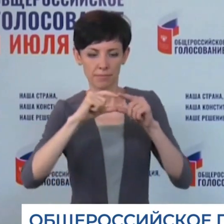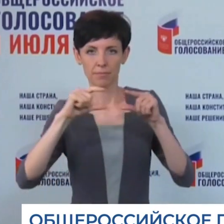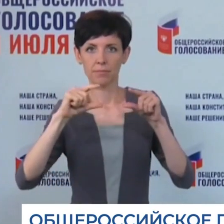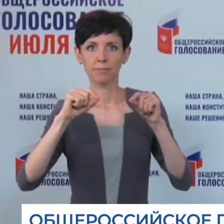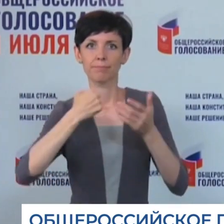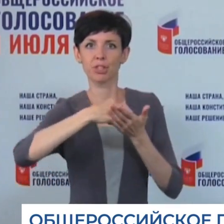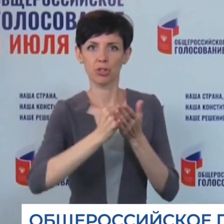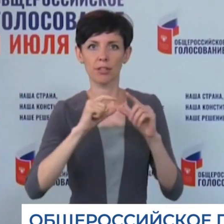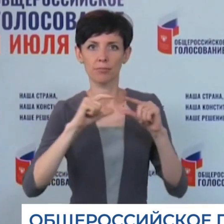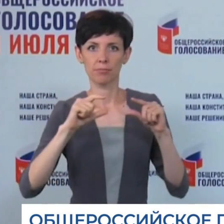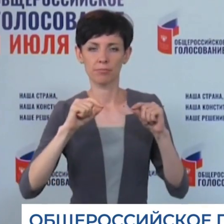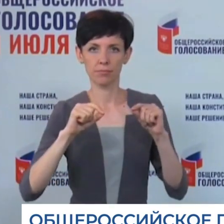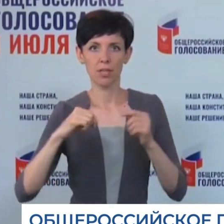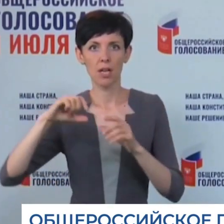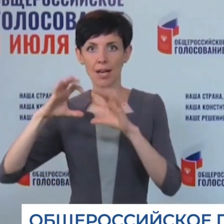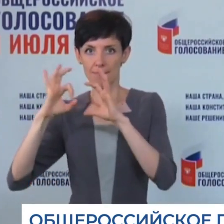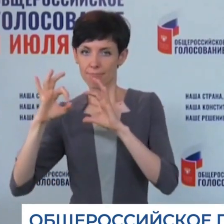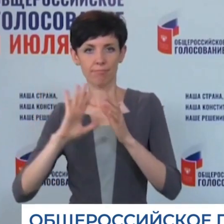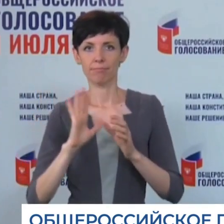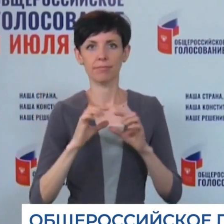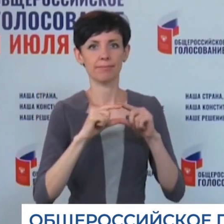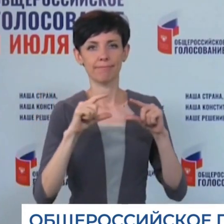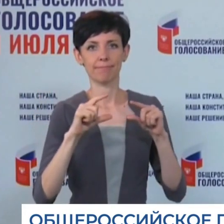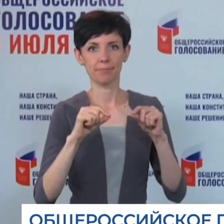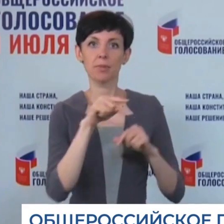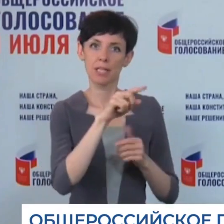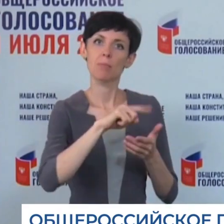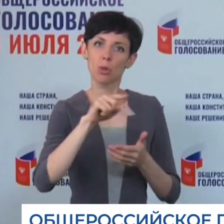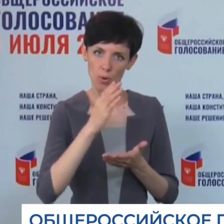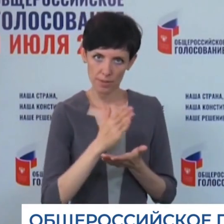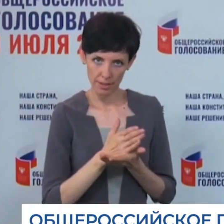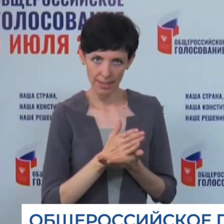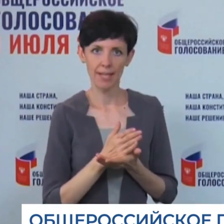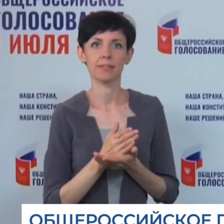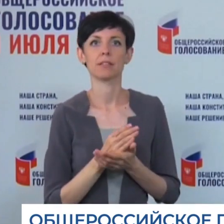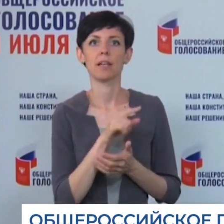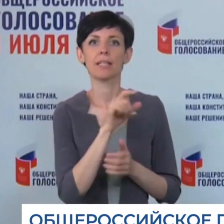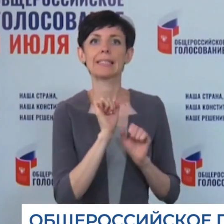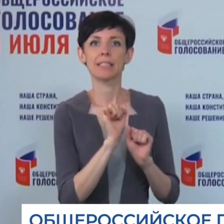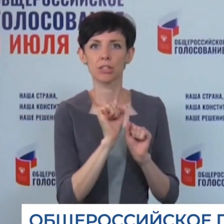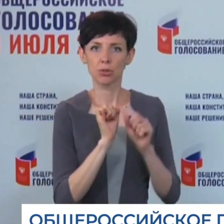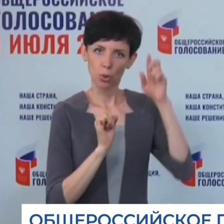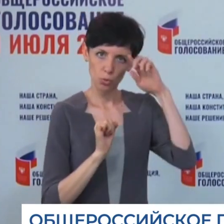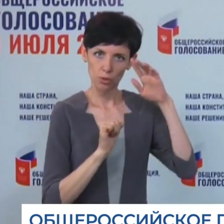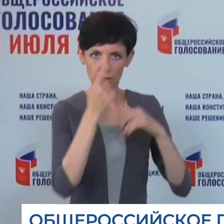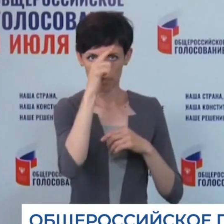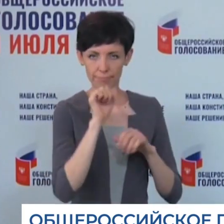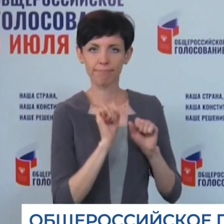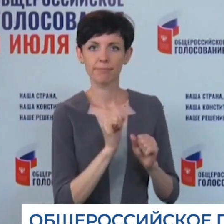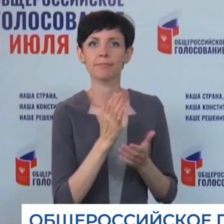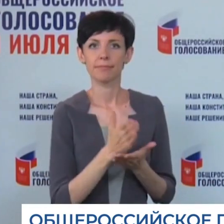прямоугольная. Она является номерной. Бюллетень имеет защитную сетку с обратной стороны и